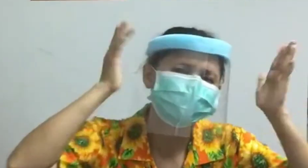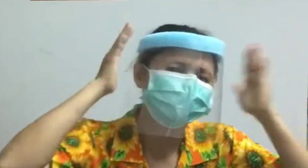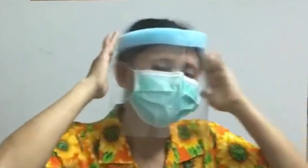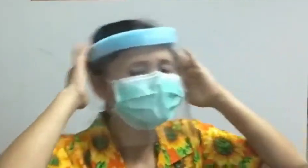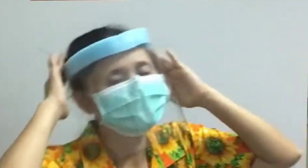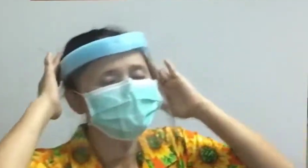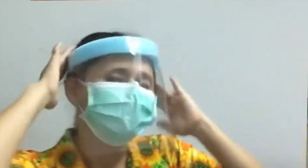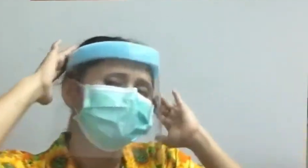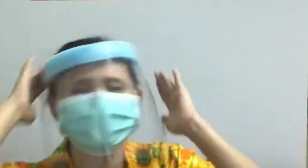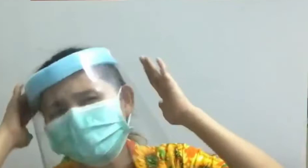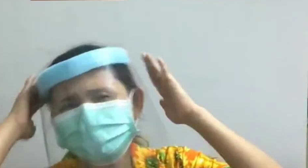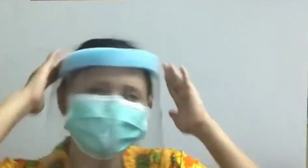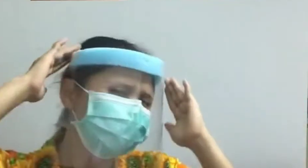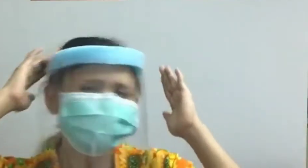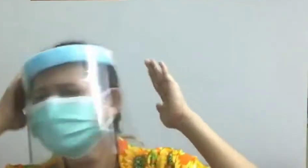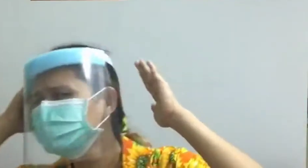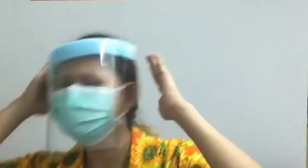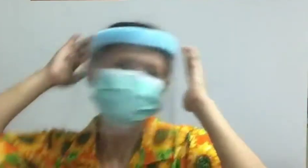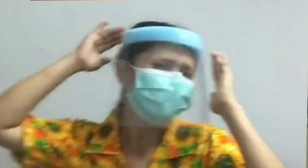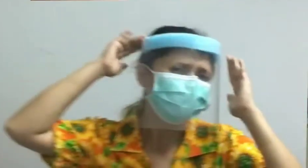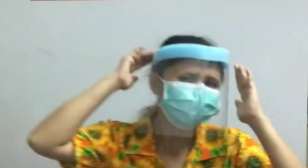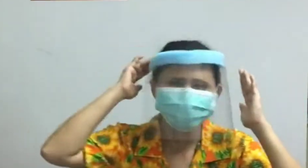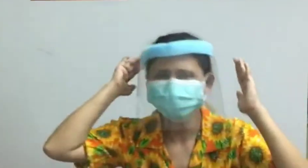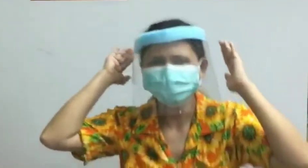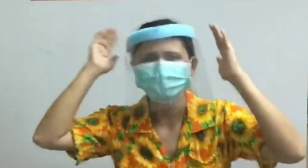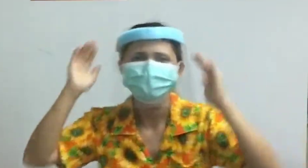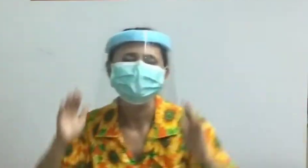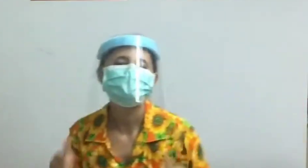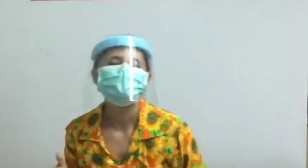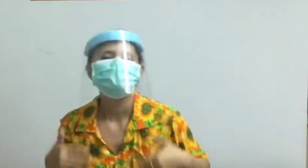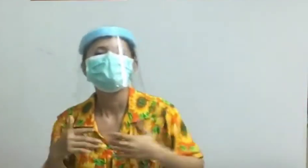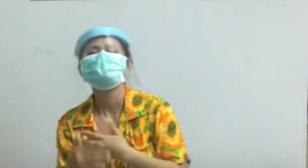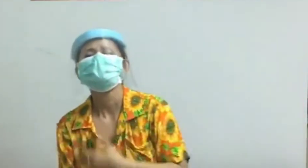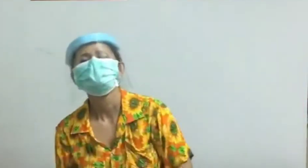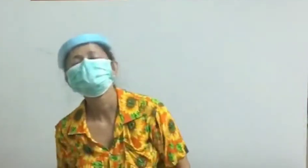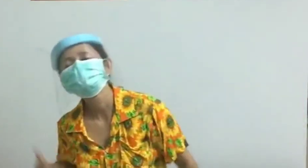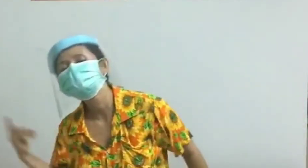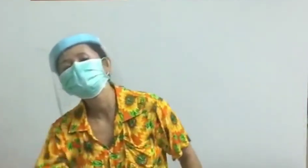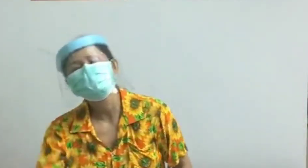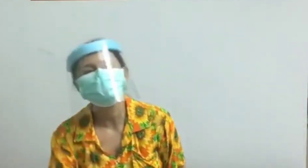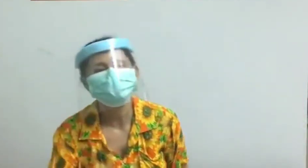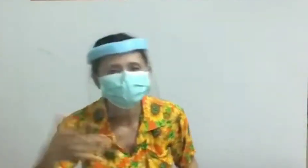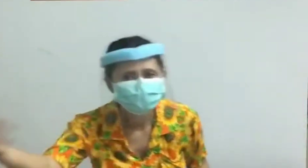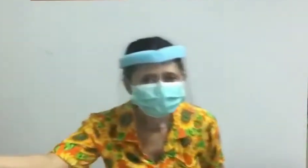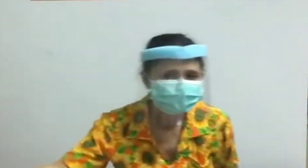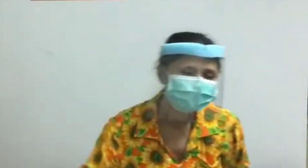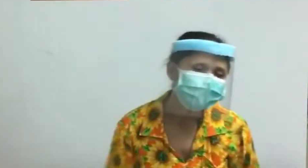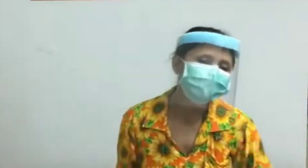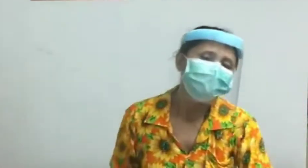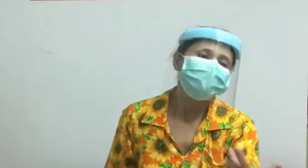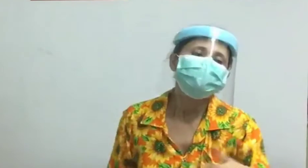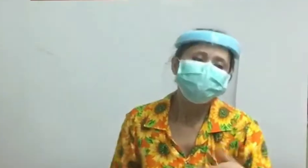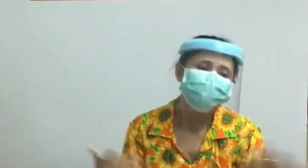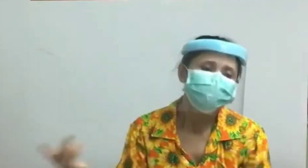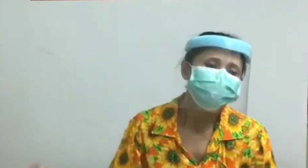ยกเลิกฉันรับสายจนปวดขมับแล้วก็ปวดขมับเค